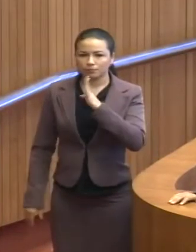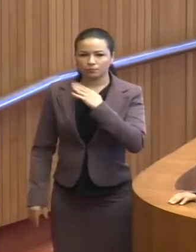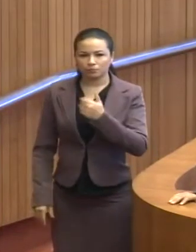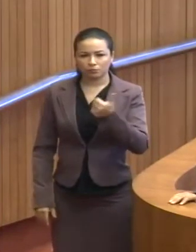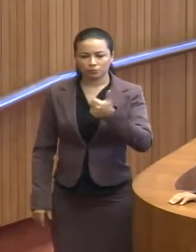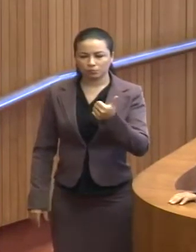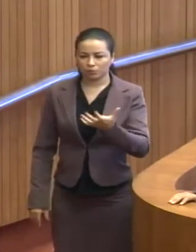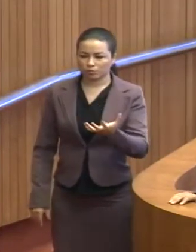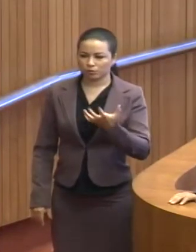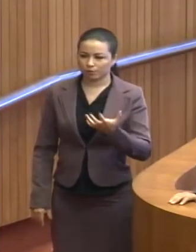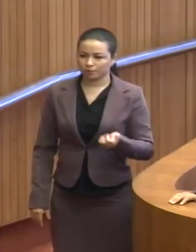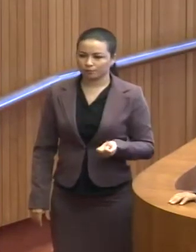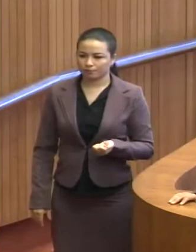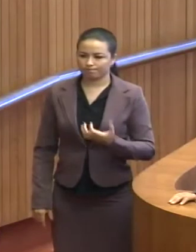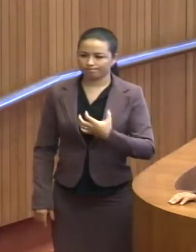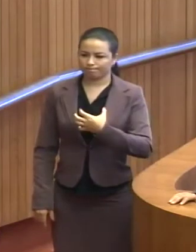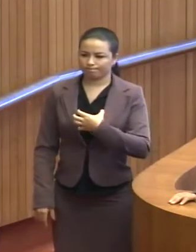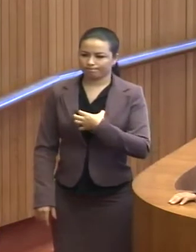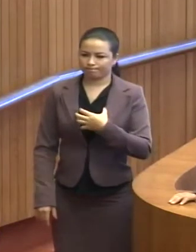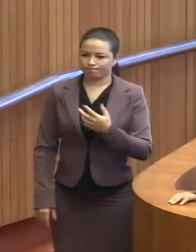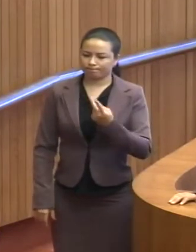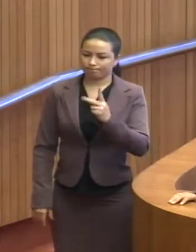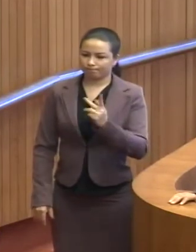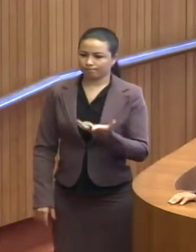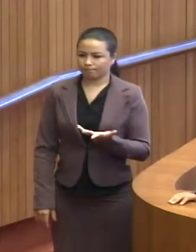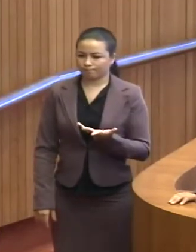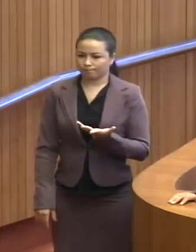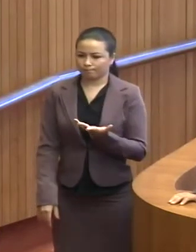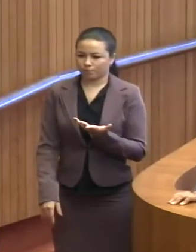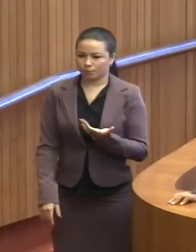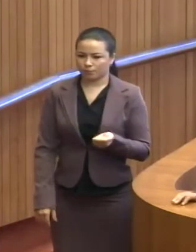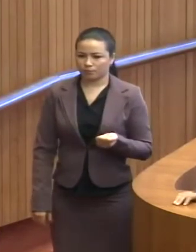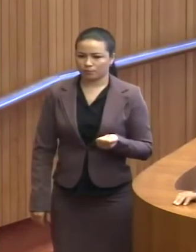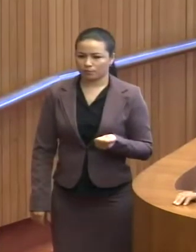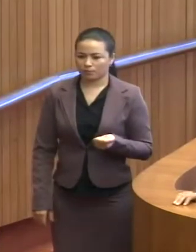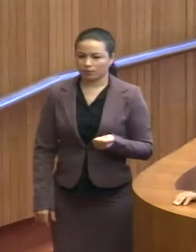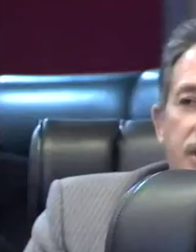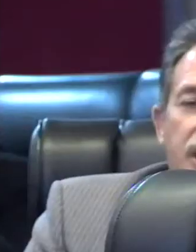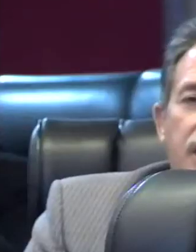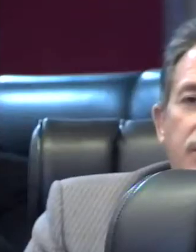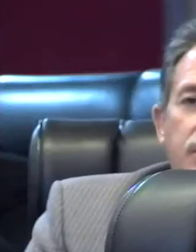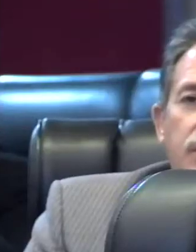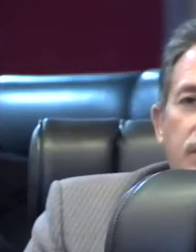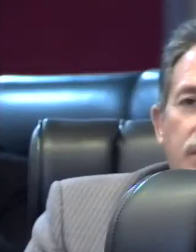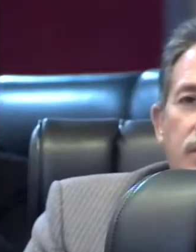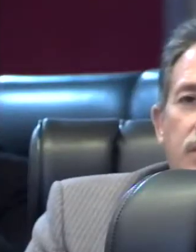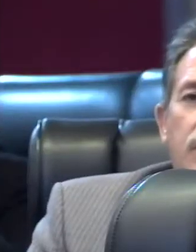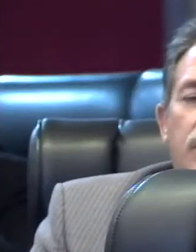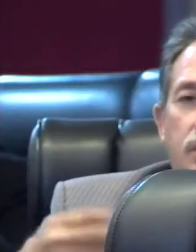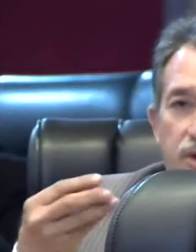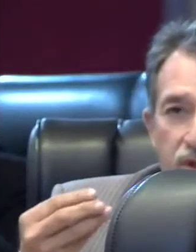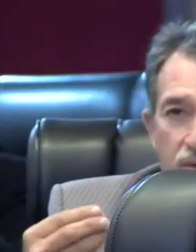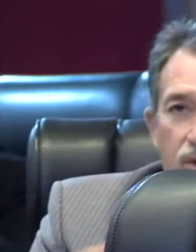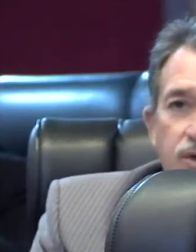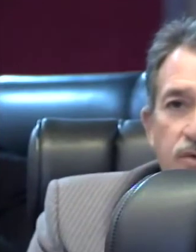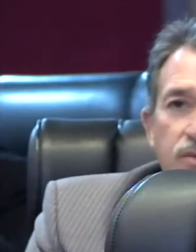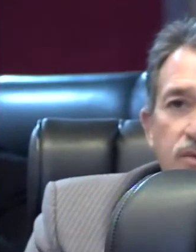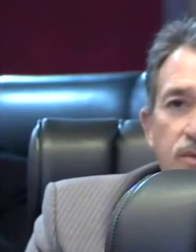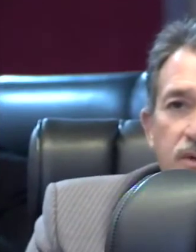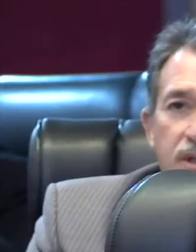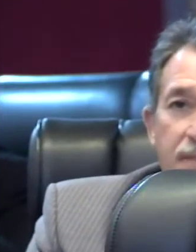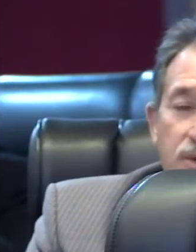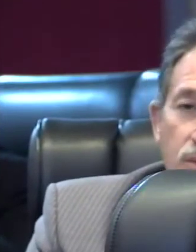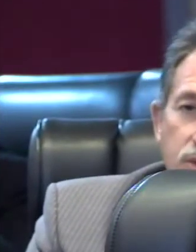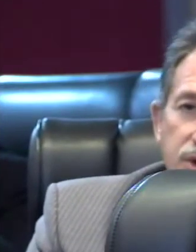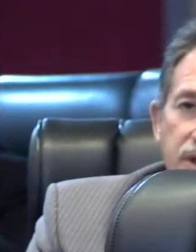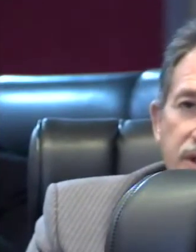primeiro lugar, quero me solidarizar com Vossa Excelência na questão de ter chegado o